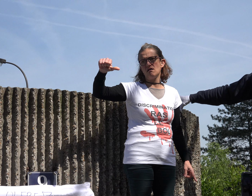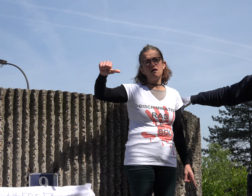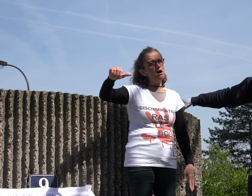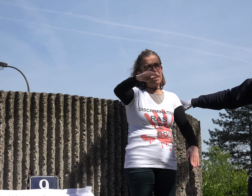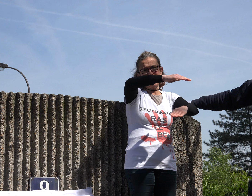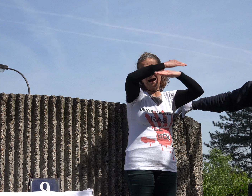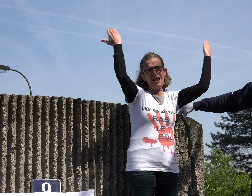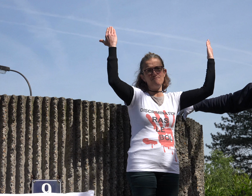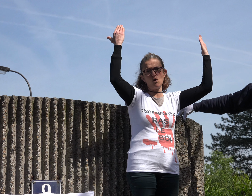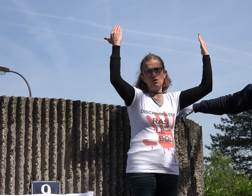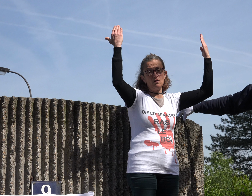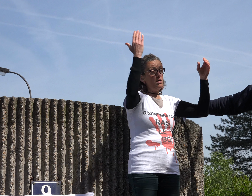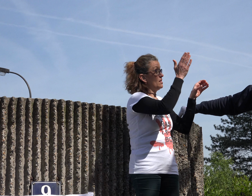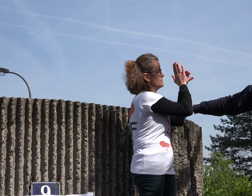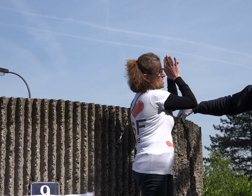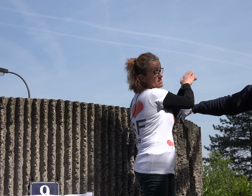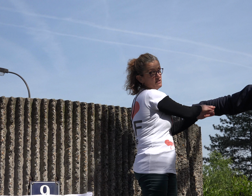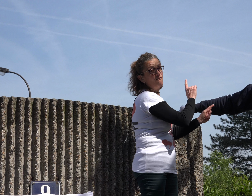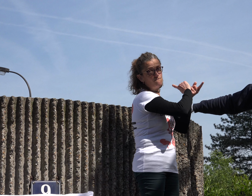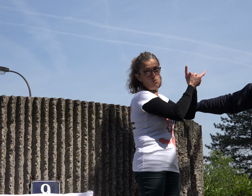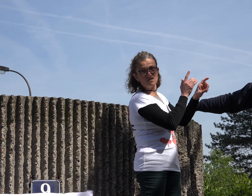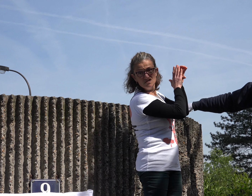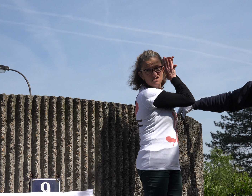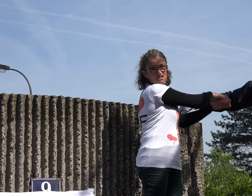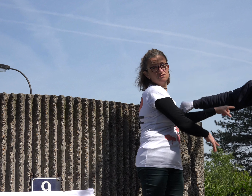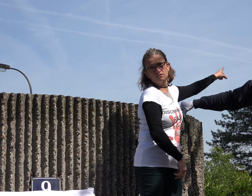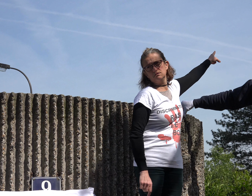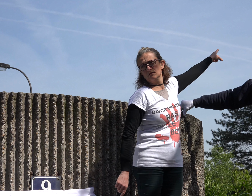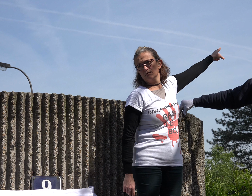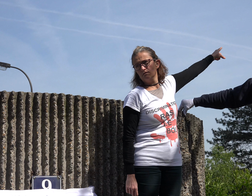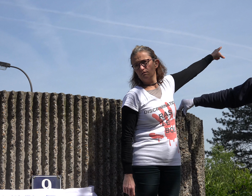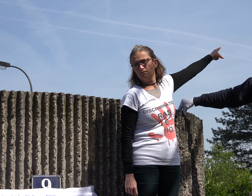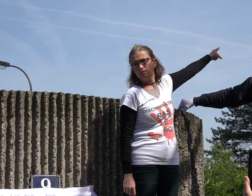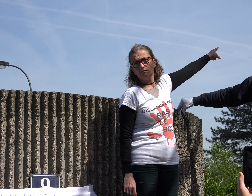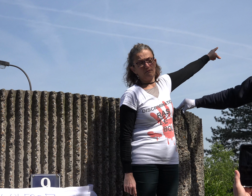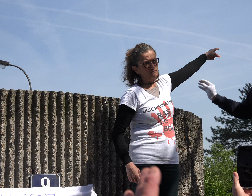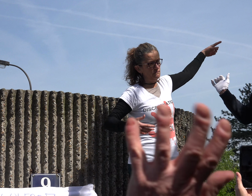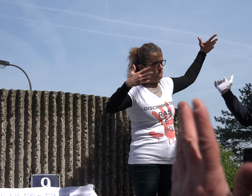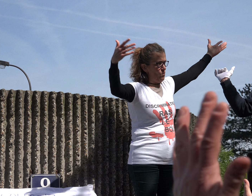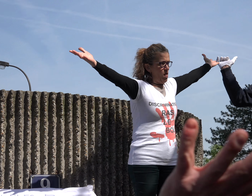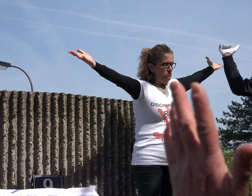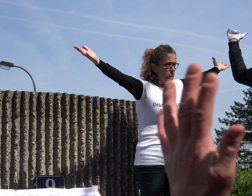c'est pour ça qu'on est là pour les CSA, pour la dire qu'on en a ras-le-bol de cette discrimination. C'est le CSA qu'on va discriminer si ça continue. Bravo!